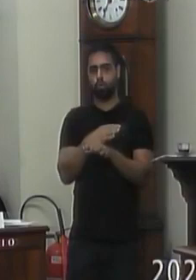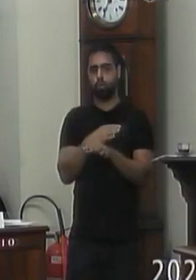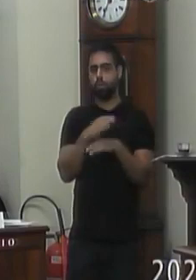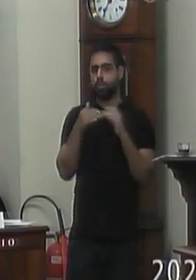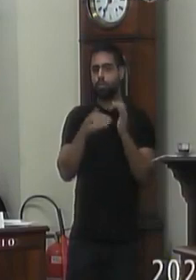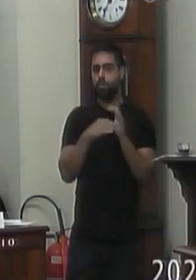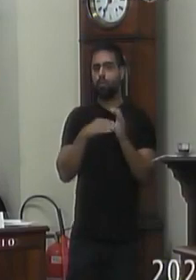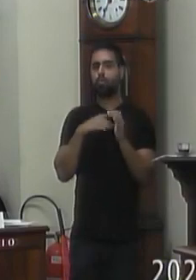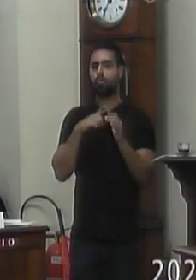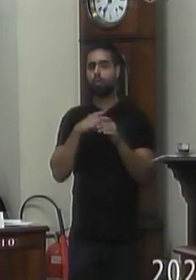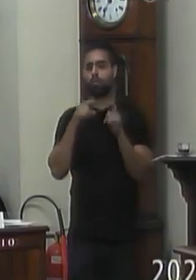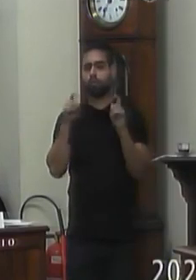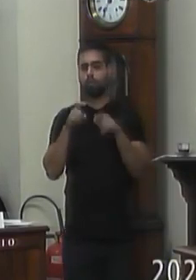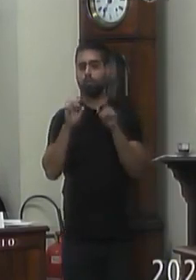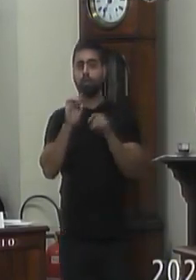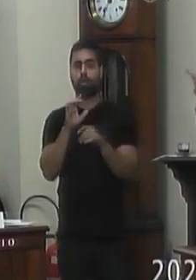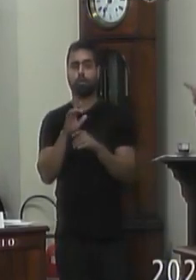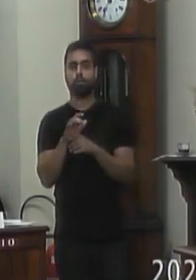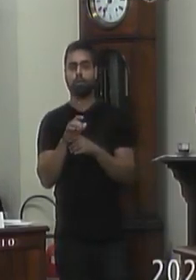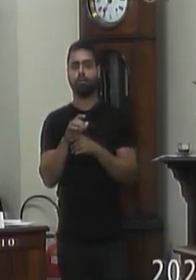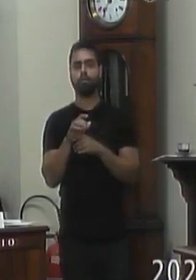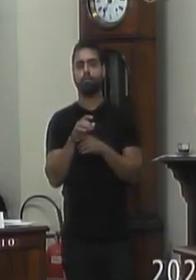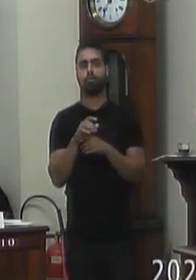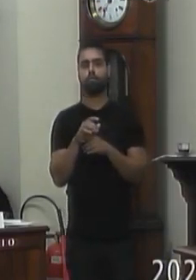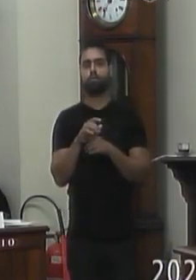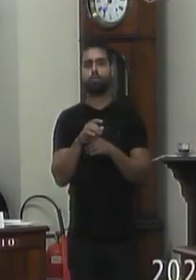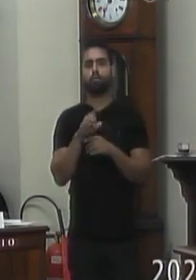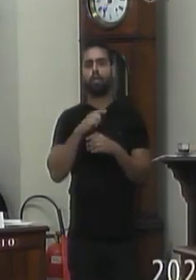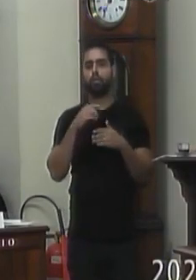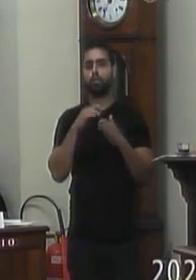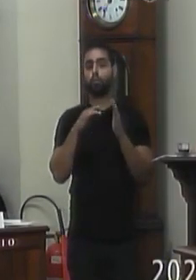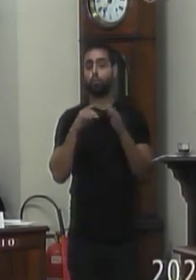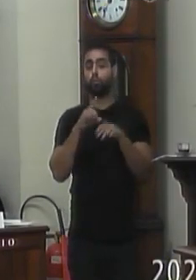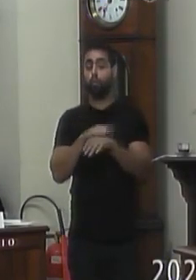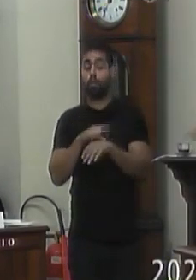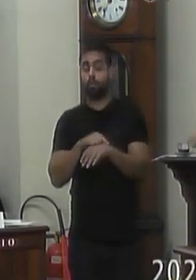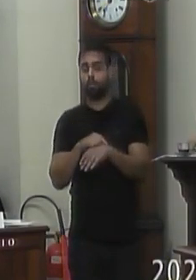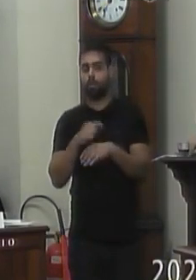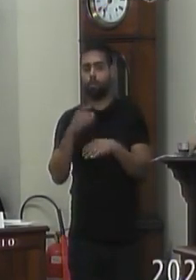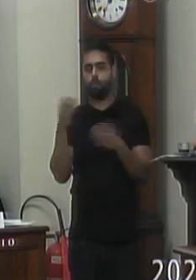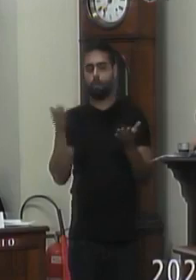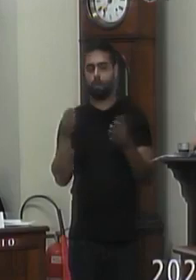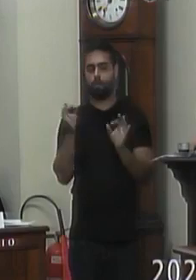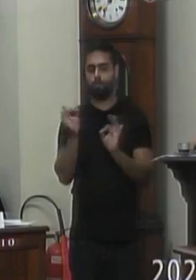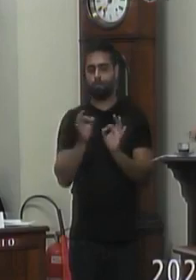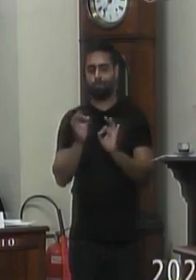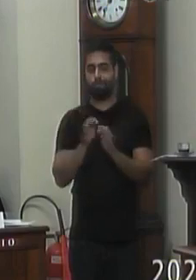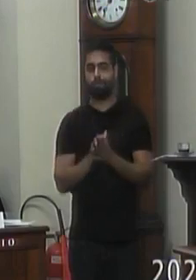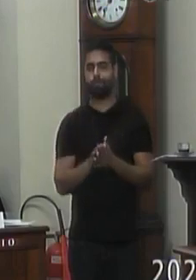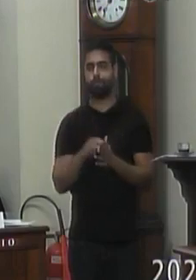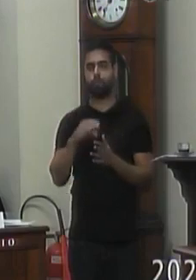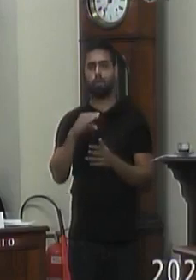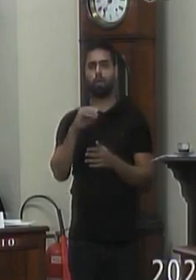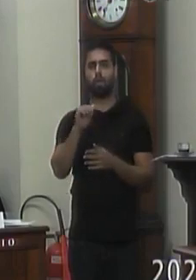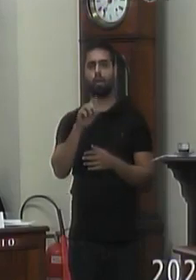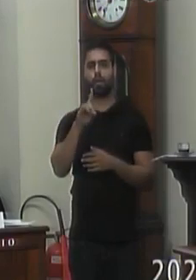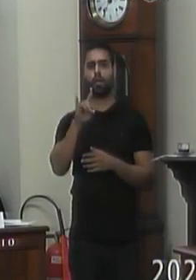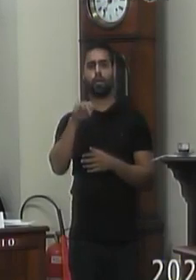estão no sistema, só que eles têm um prazo para poder regularizar. Tá? O CADIM, eu não